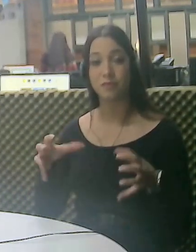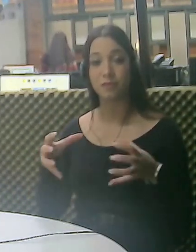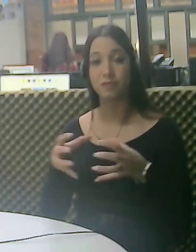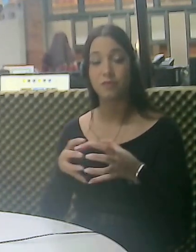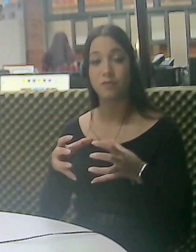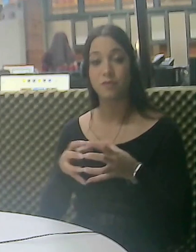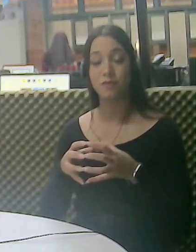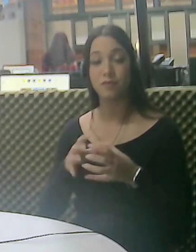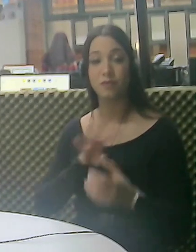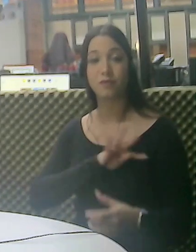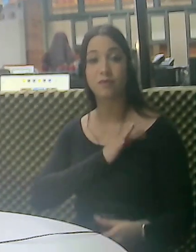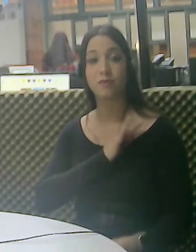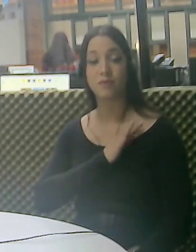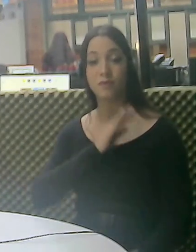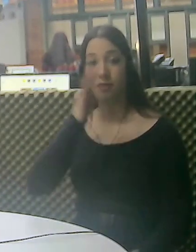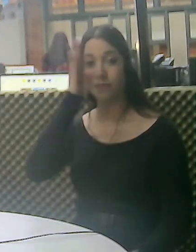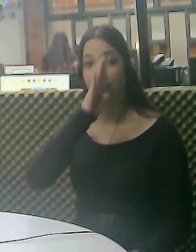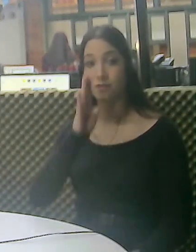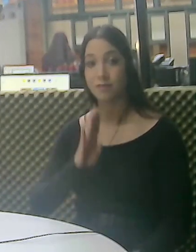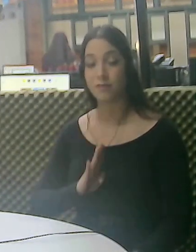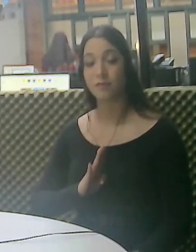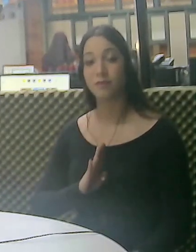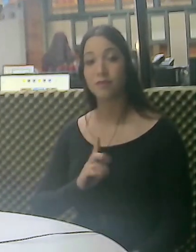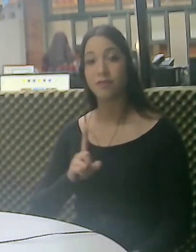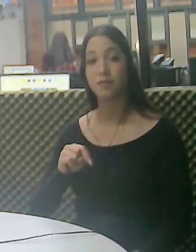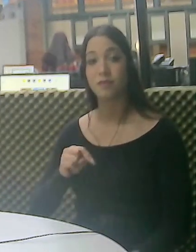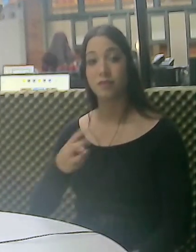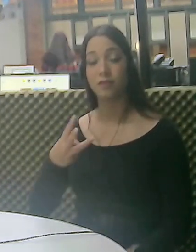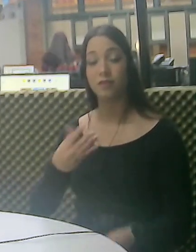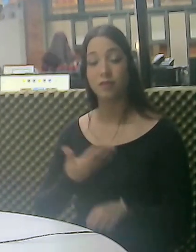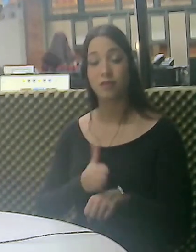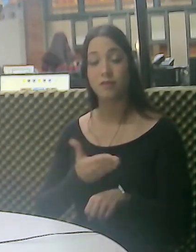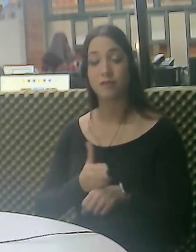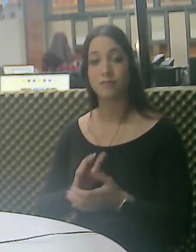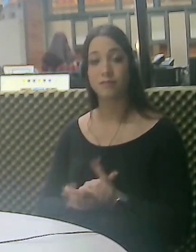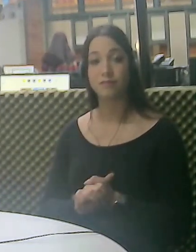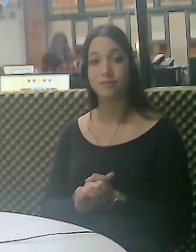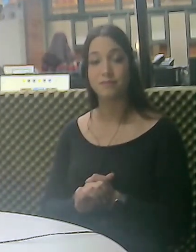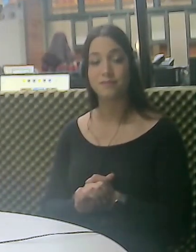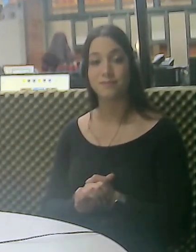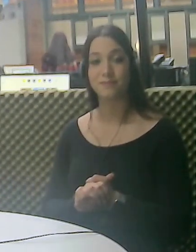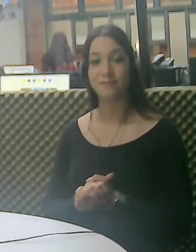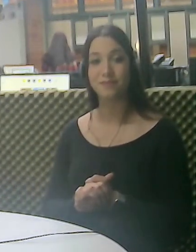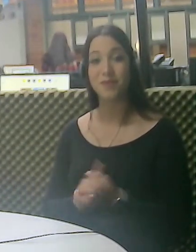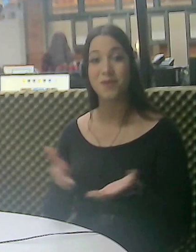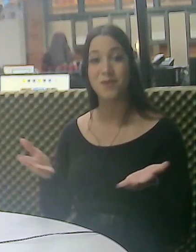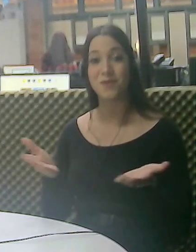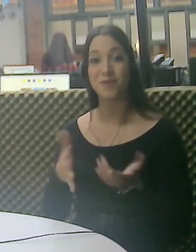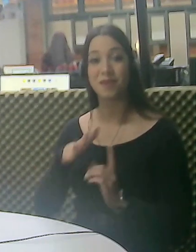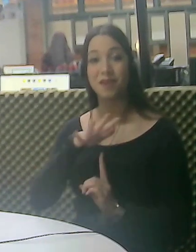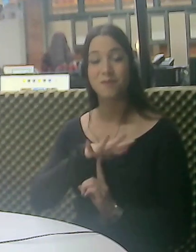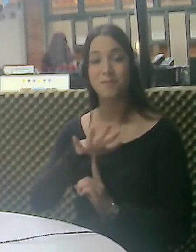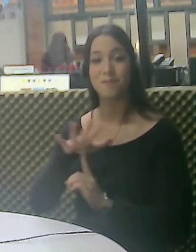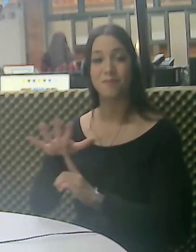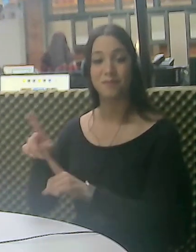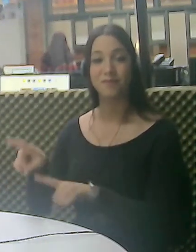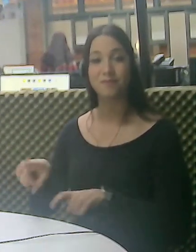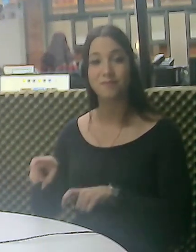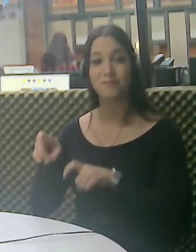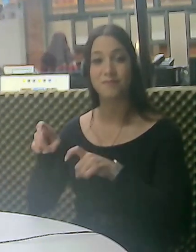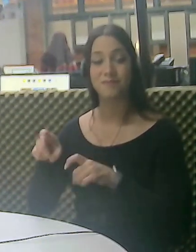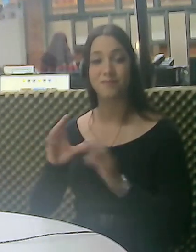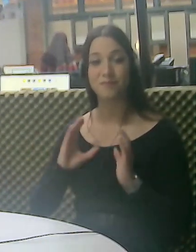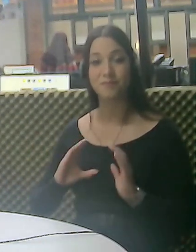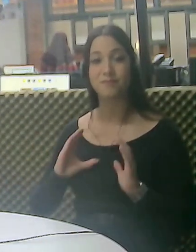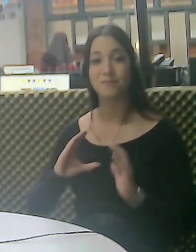a comissão técnica da seleção brasileira como um dos treinadores. E hoje tem feira de produtos rurais na Praça